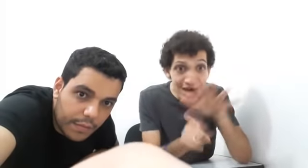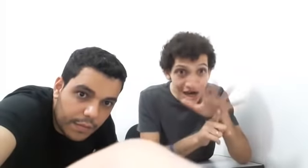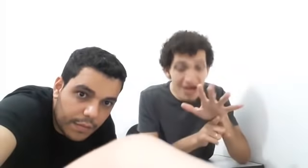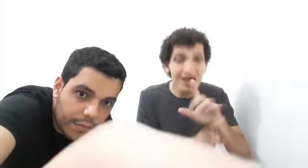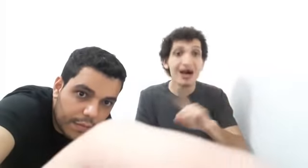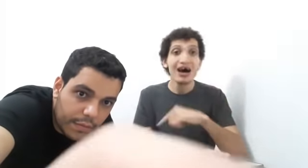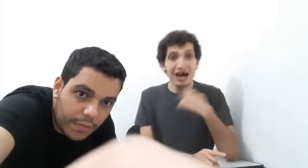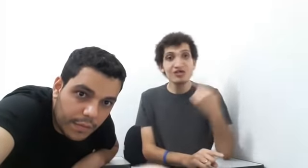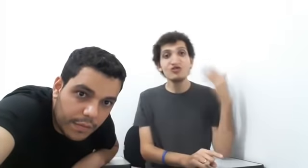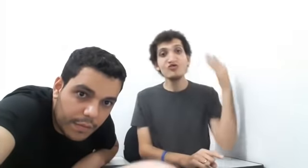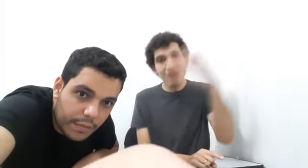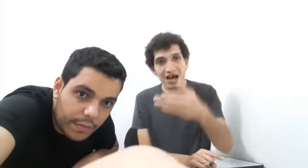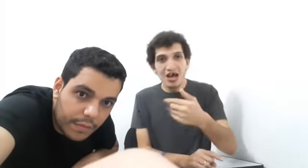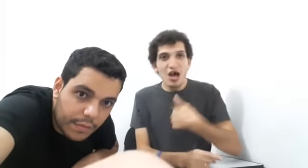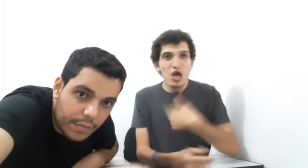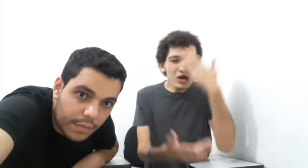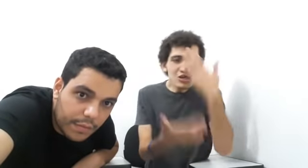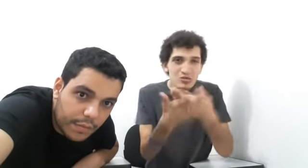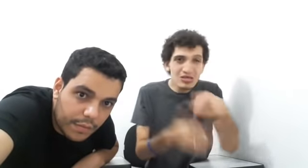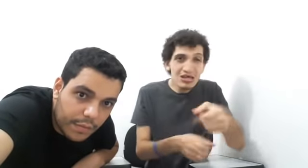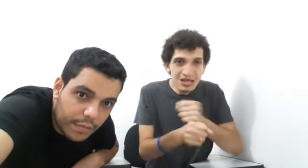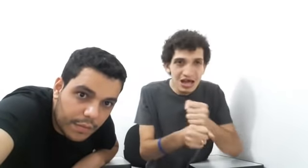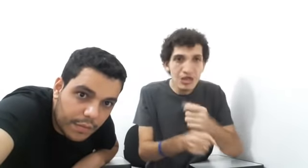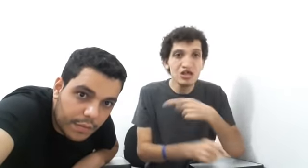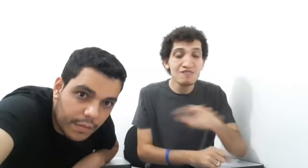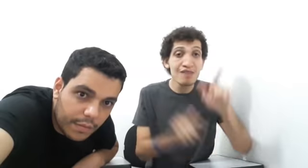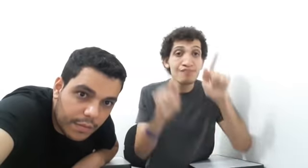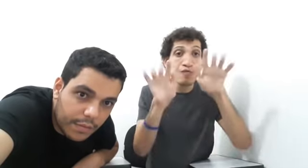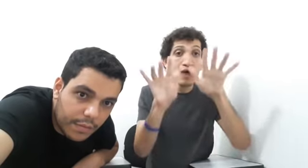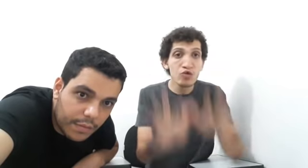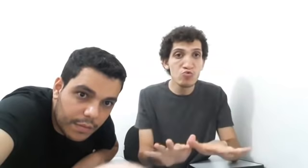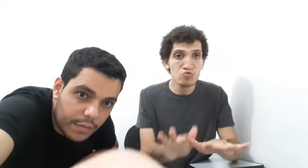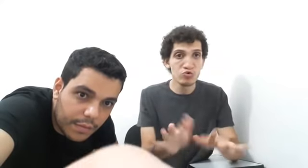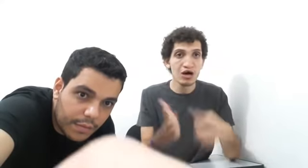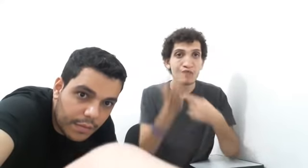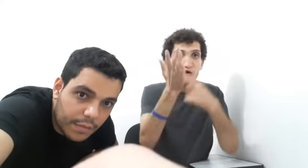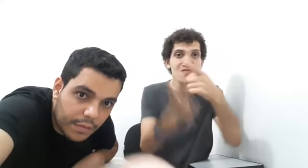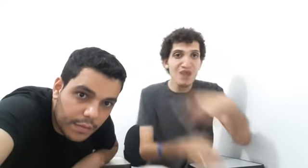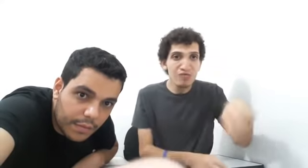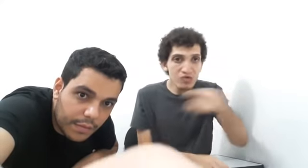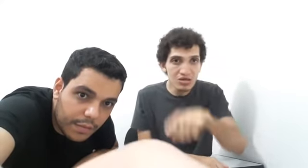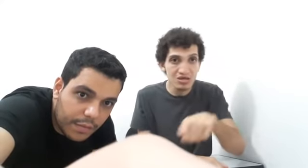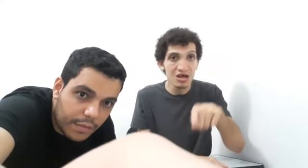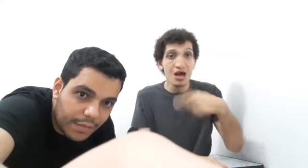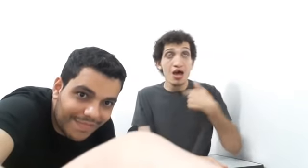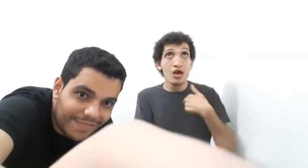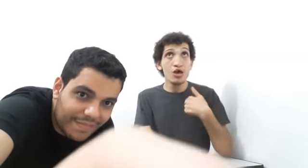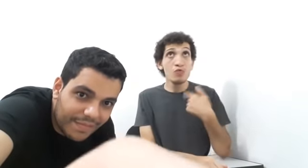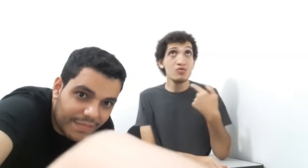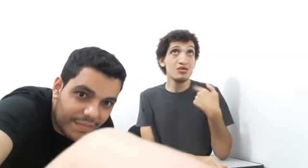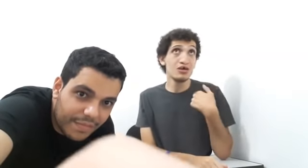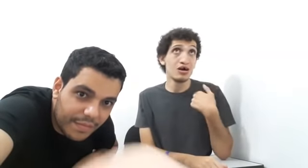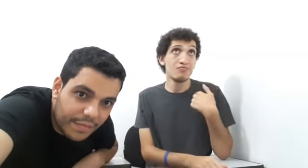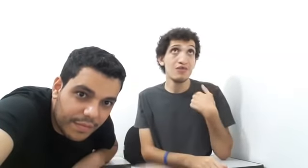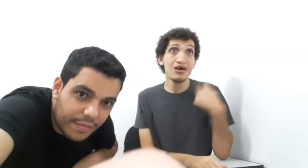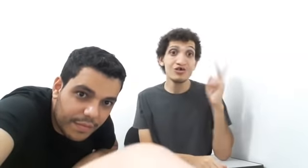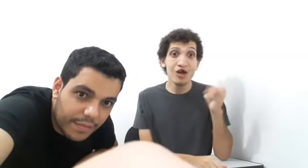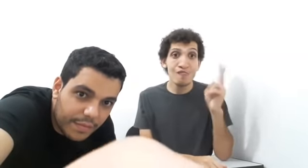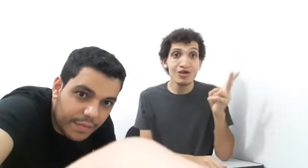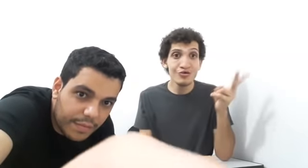demanda, a gente vai. Esse ano a gente vai para o Guarulhos, aí eu vou convidar vocês. Eu ia, né, geralmente eu